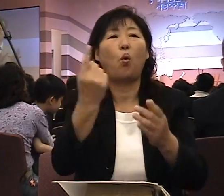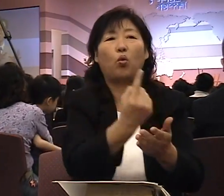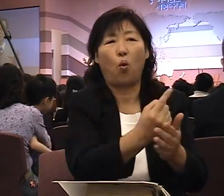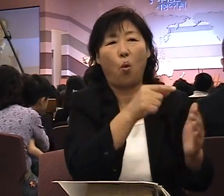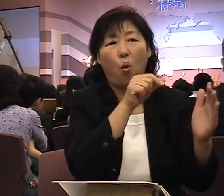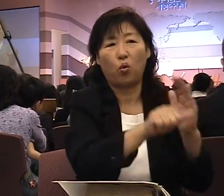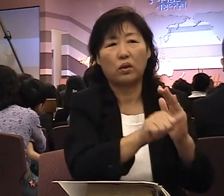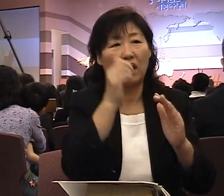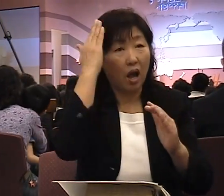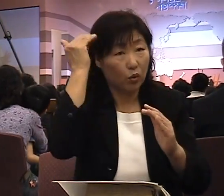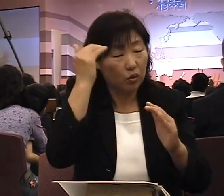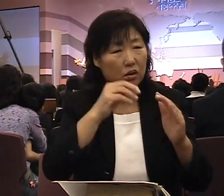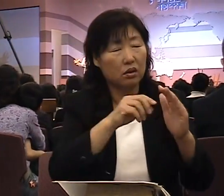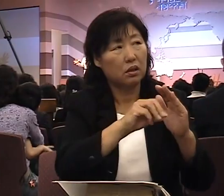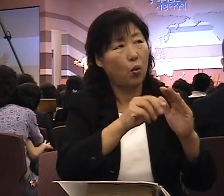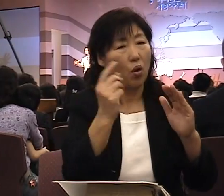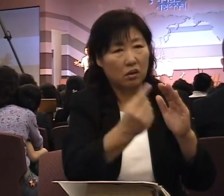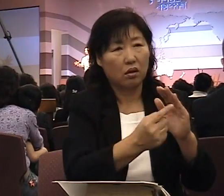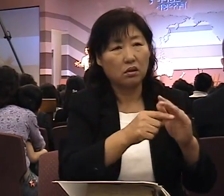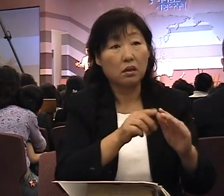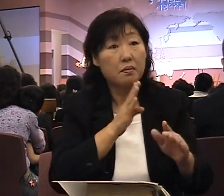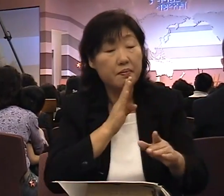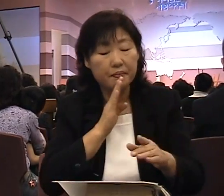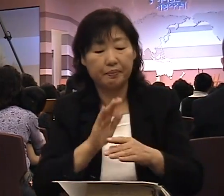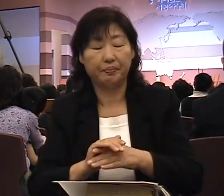이러한 시점에서 봐서